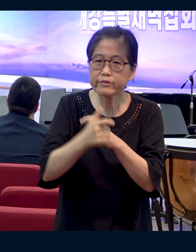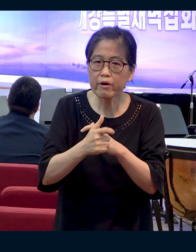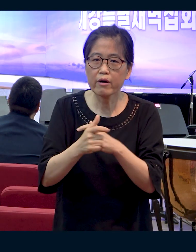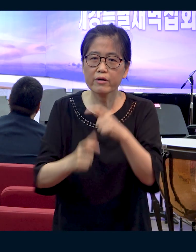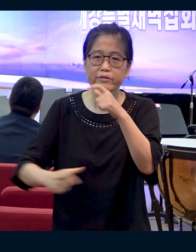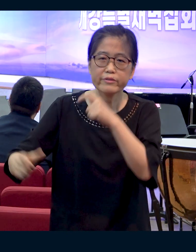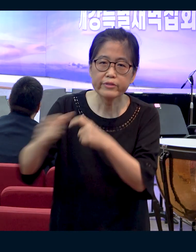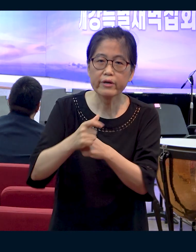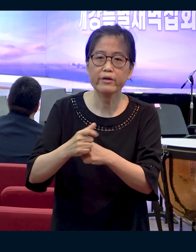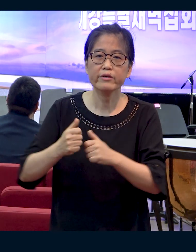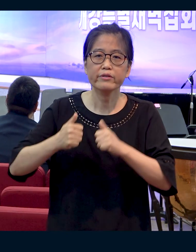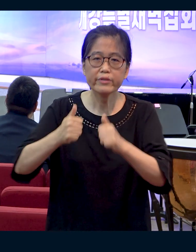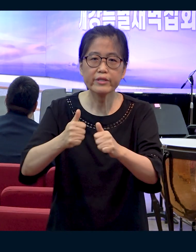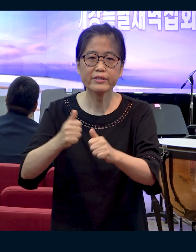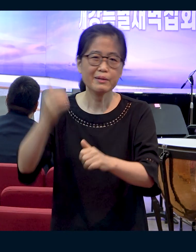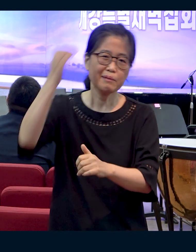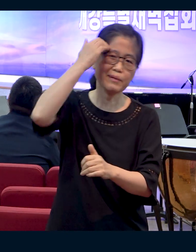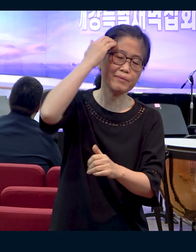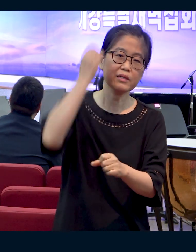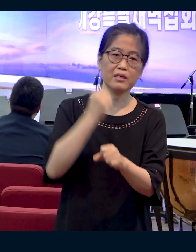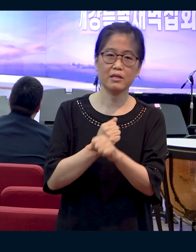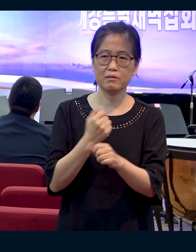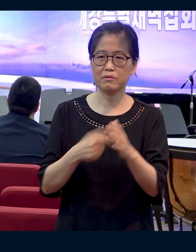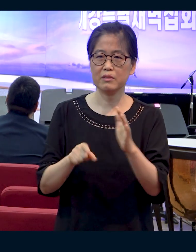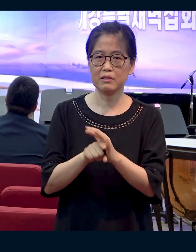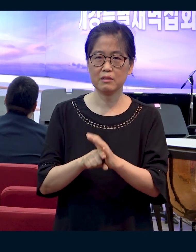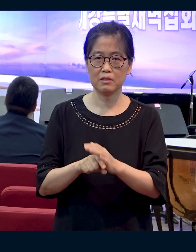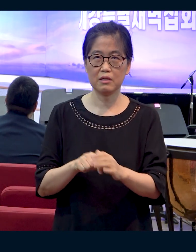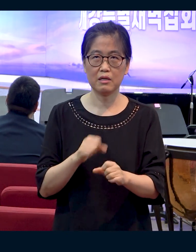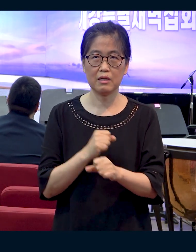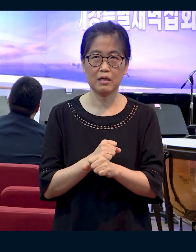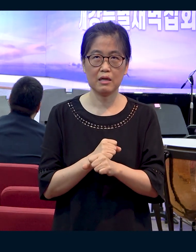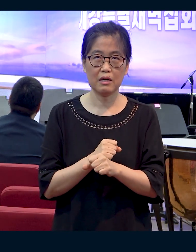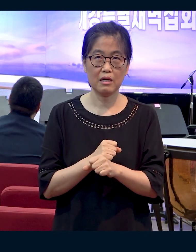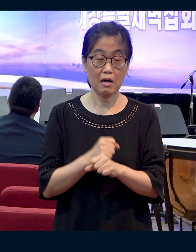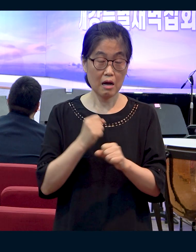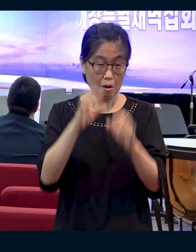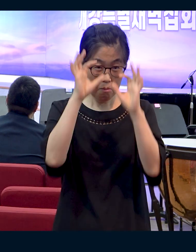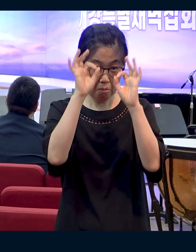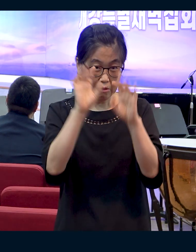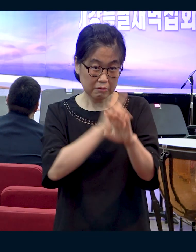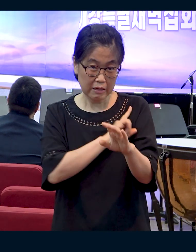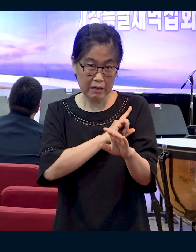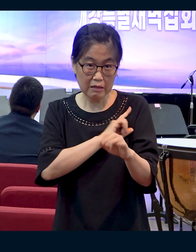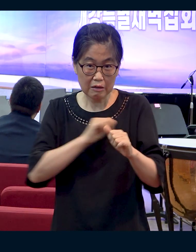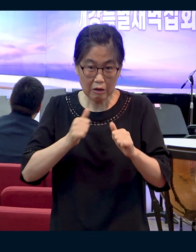이런 말이면 제가 정말 지금까지 본 중에 가장 성실한 놈이 마귀예요.